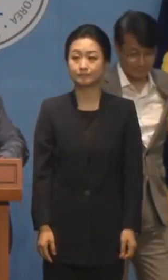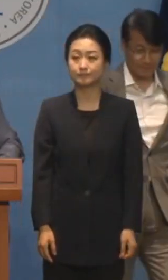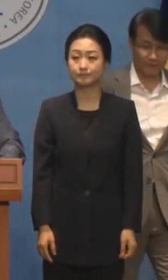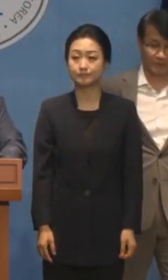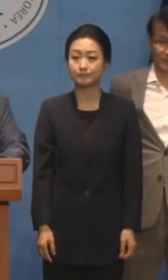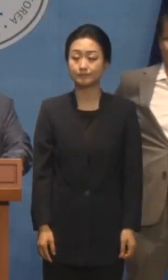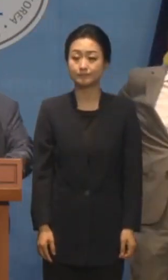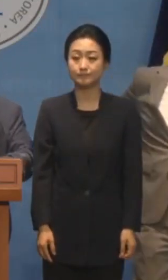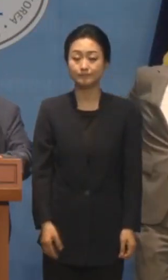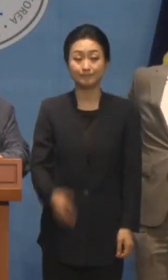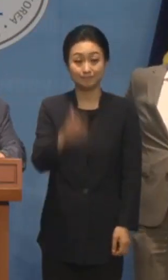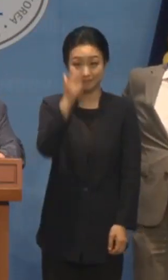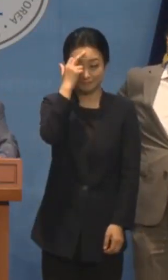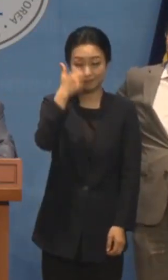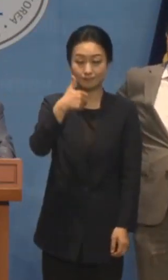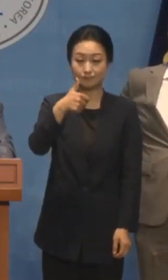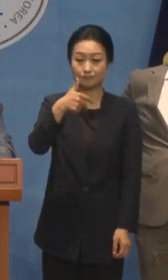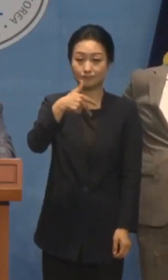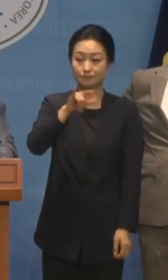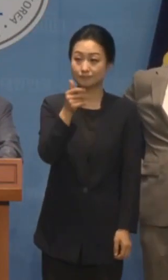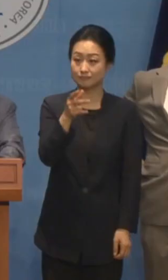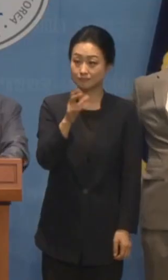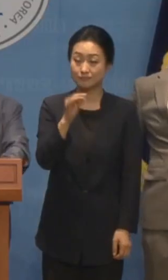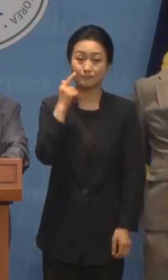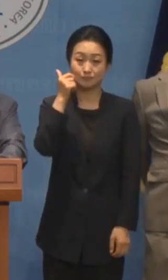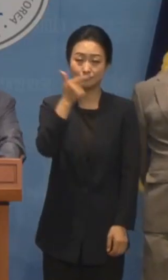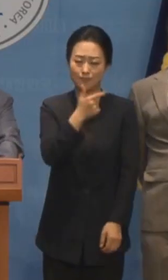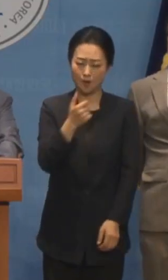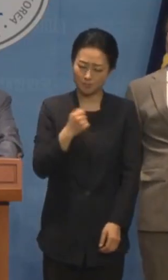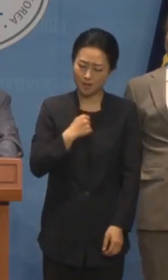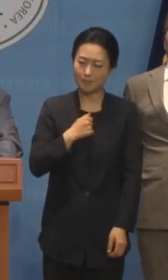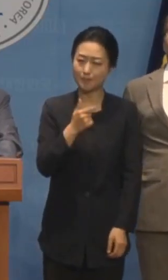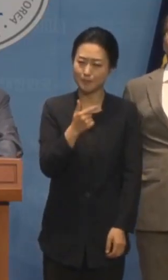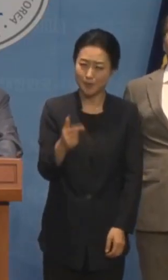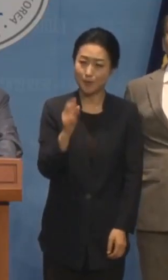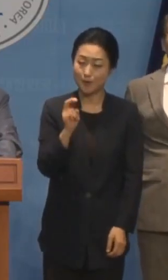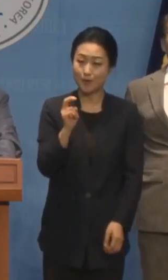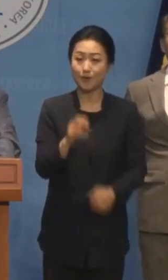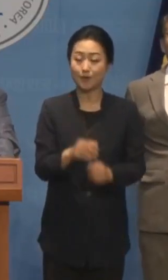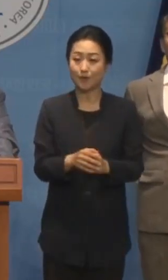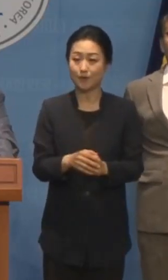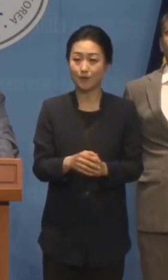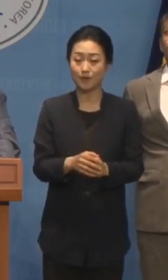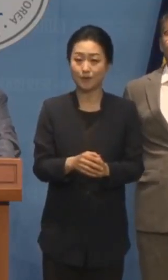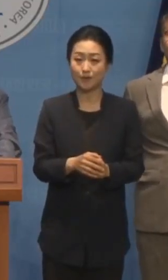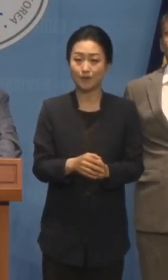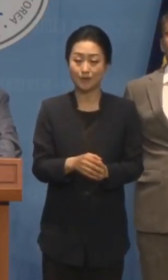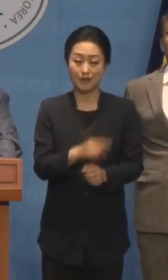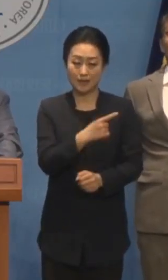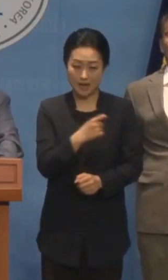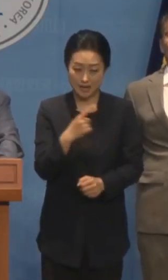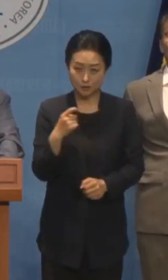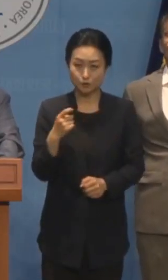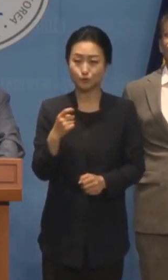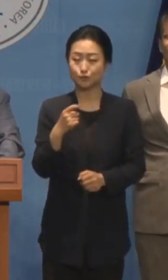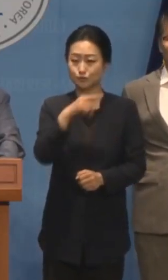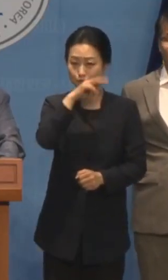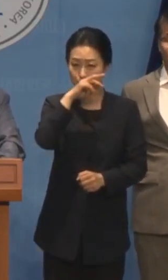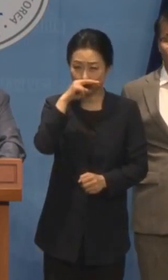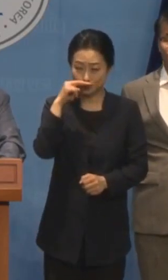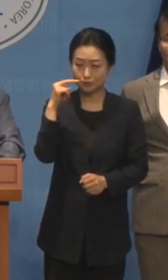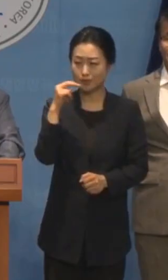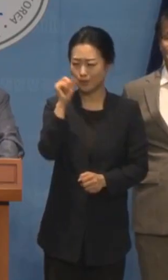네, 최재형 목사님 감사합니다. 우리 목사님 얼마나 답답하시겠습니까? 고급 위스키, 샤넬 향수, 디올백